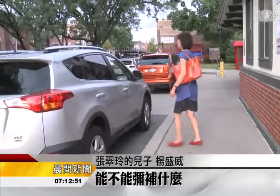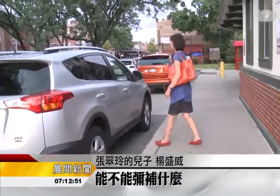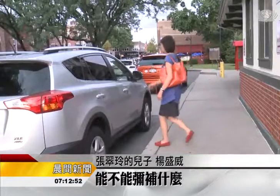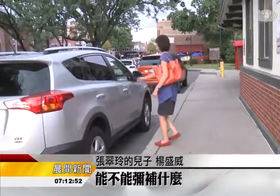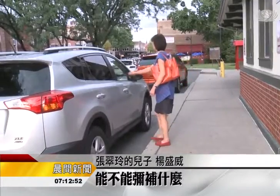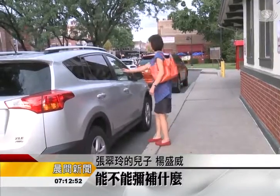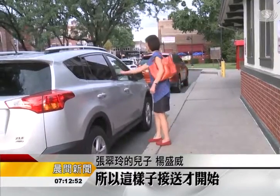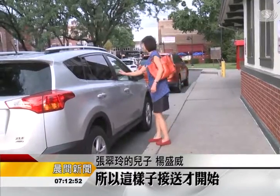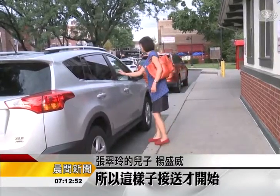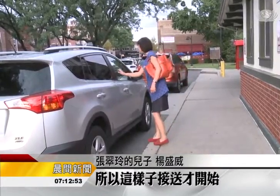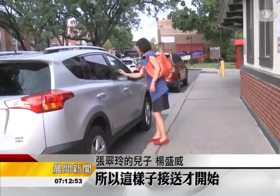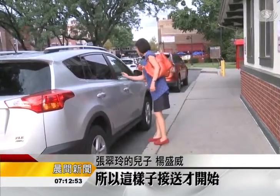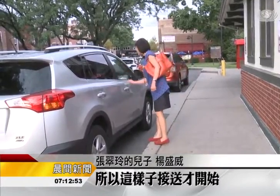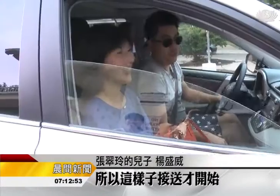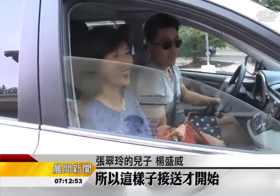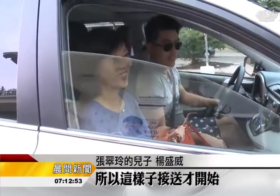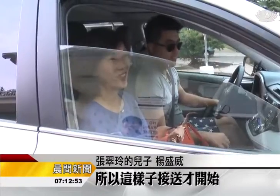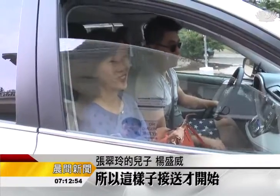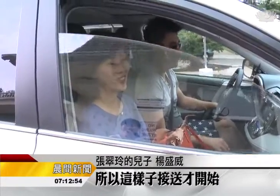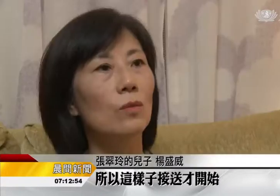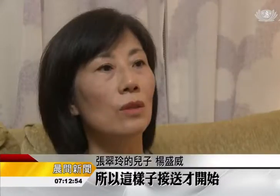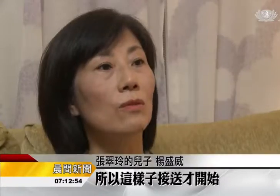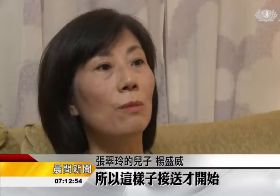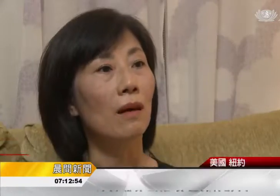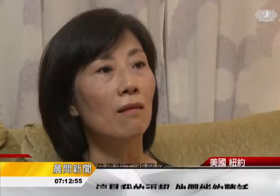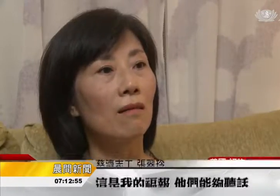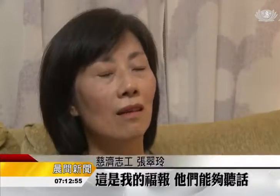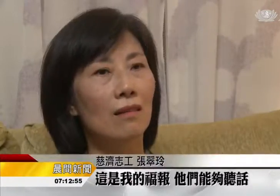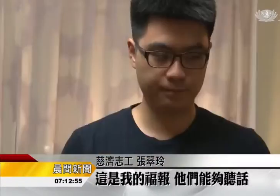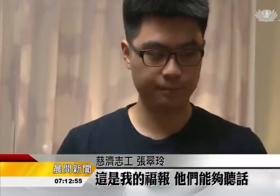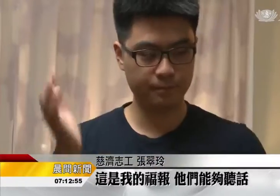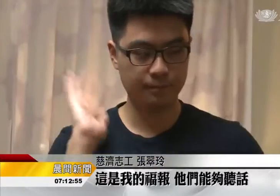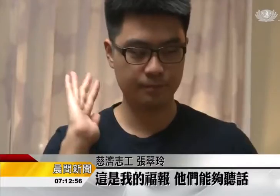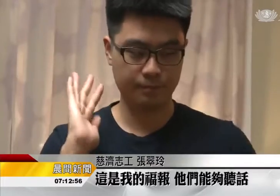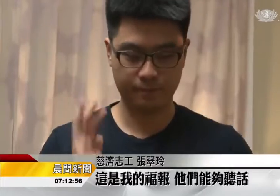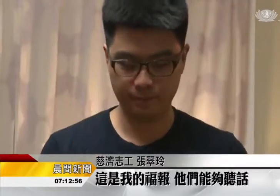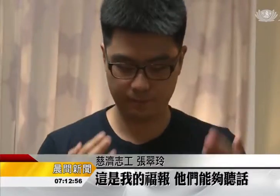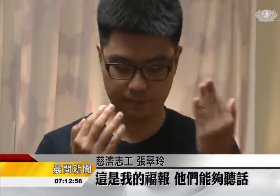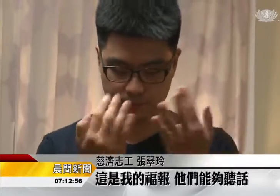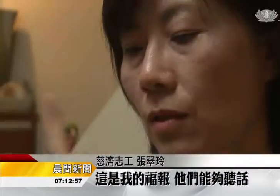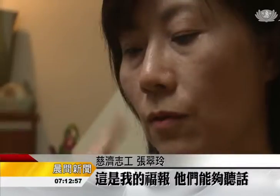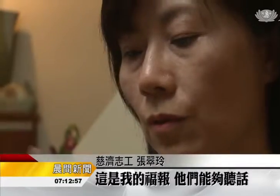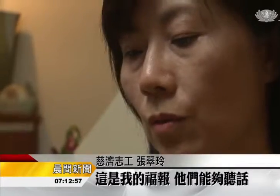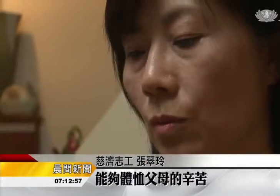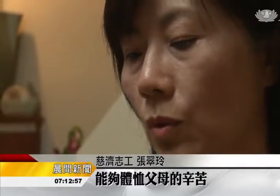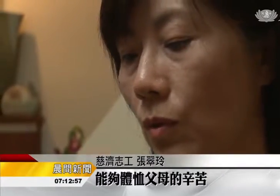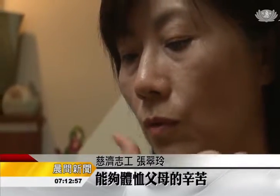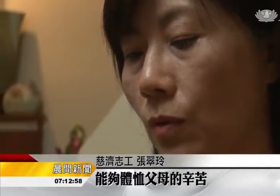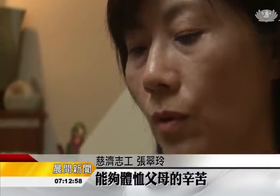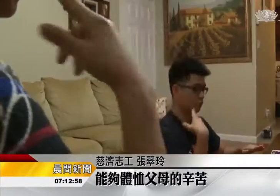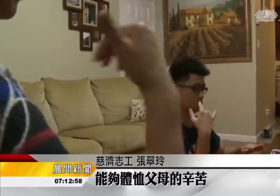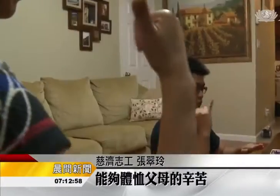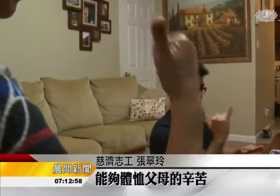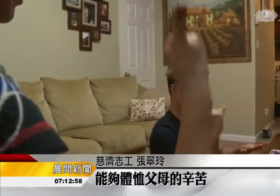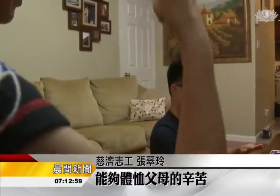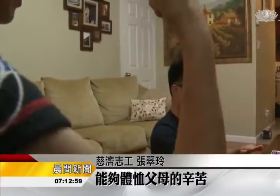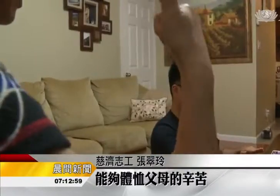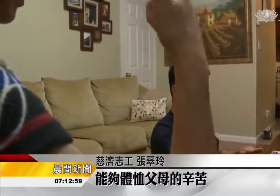所以这样子接送才开始是我的福报就是他们能够听话能够体恤父母的辛苦